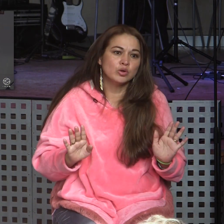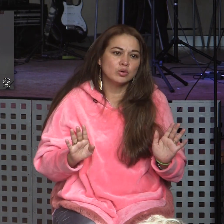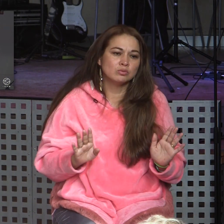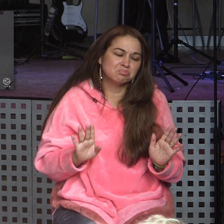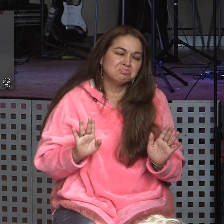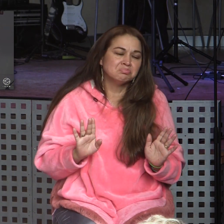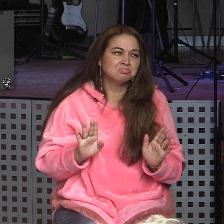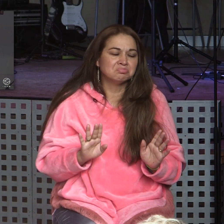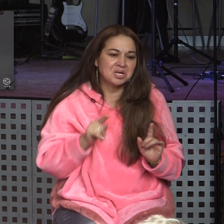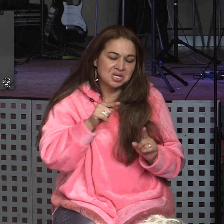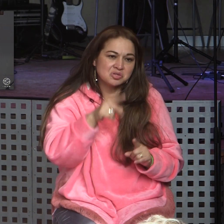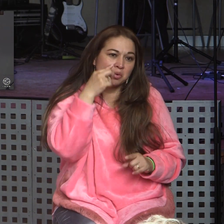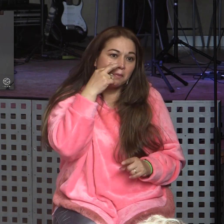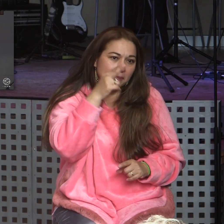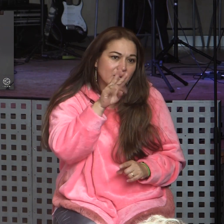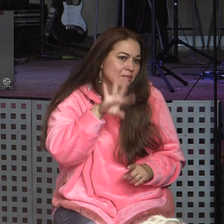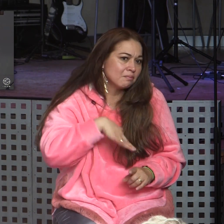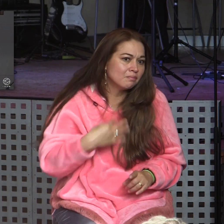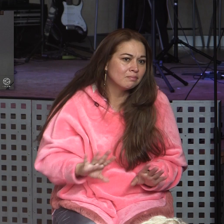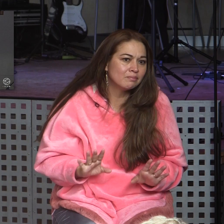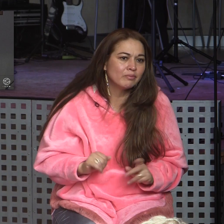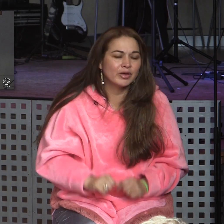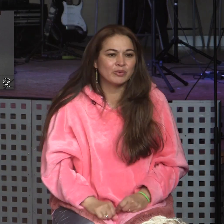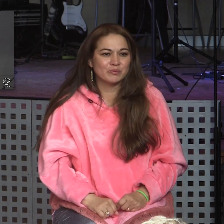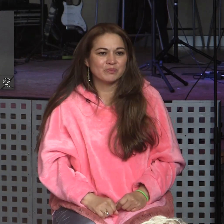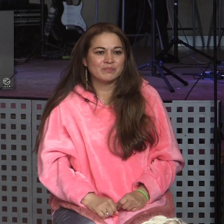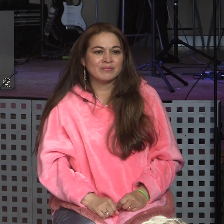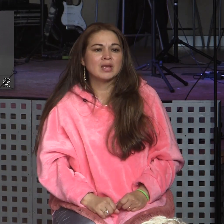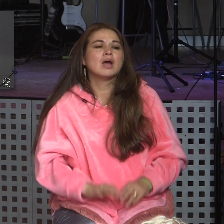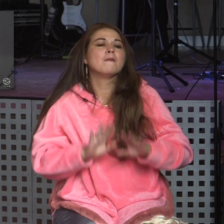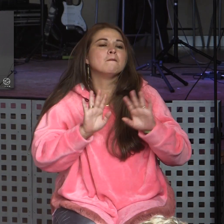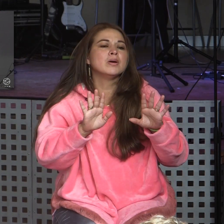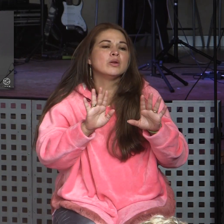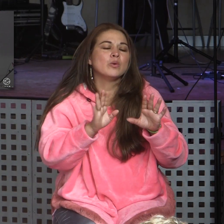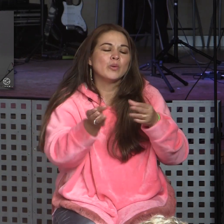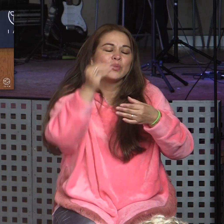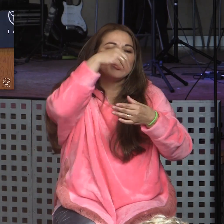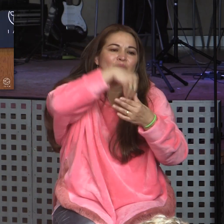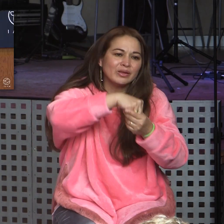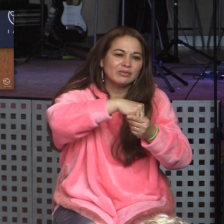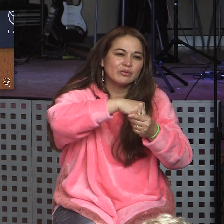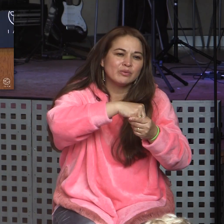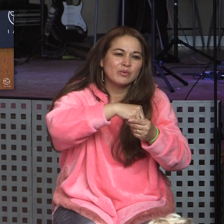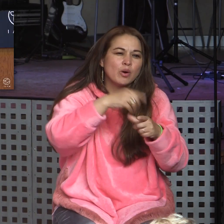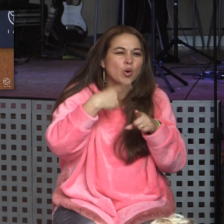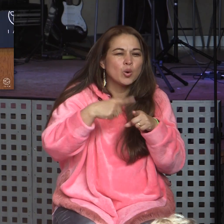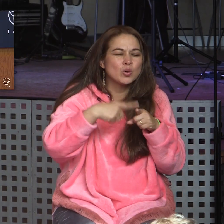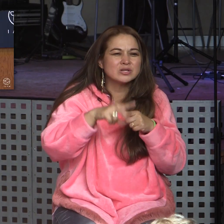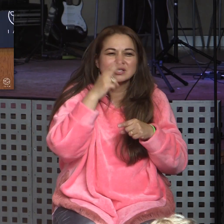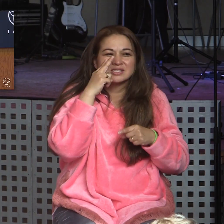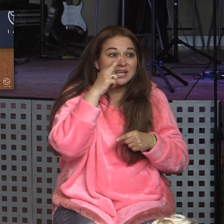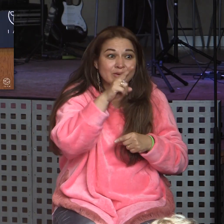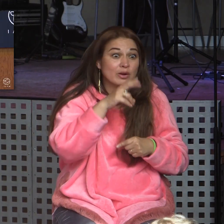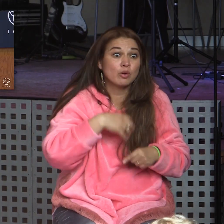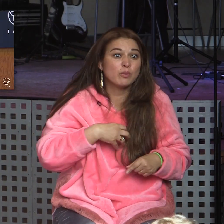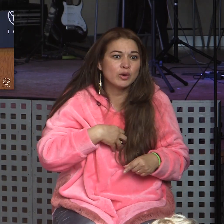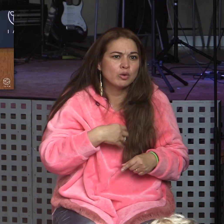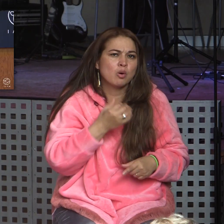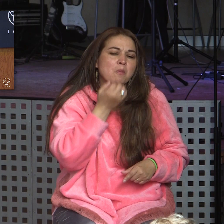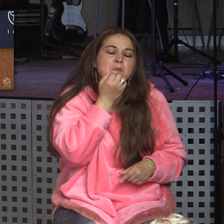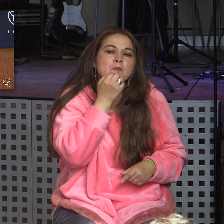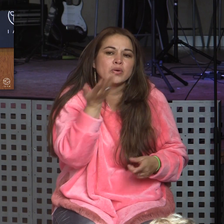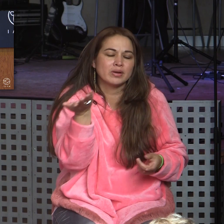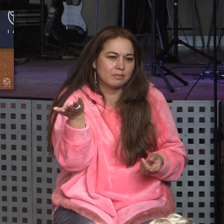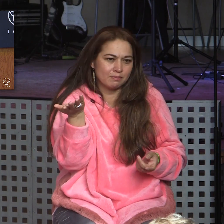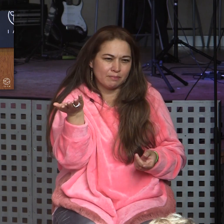No. Pero lo que se vio es el poder de Dios. No hubiera dado ni un solo paso,